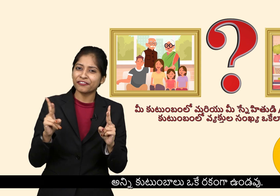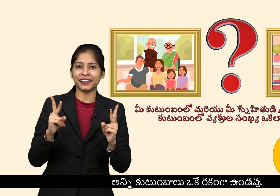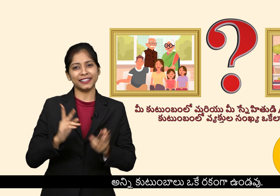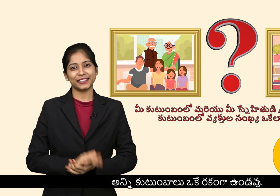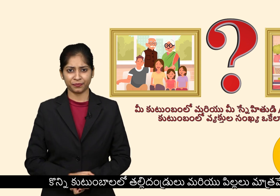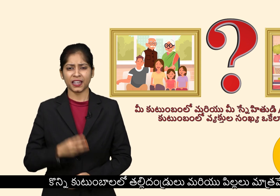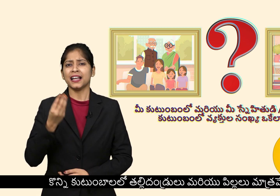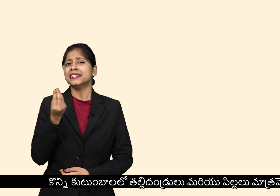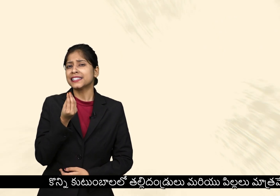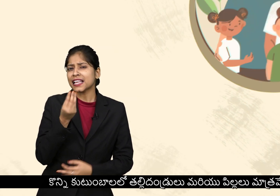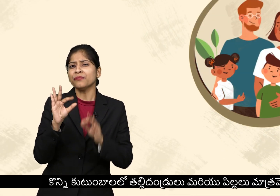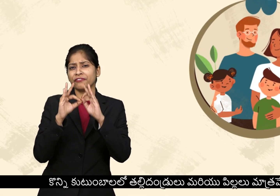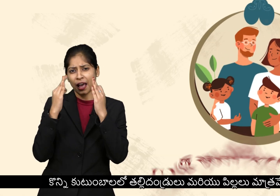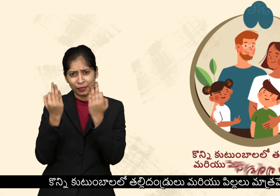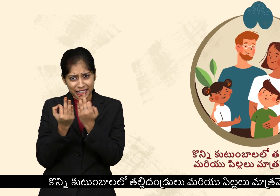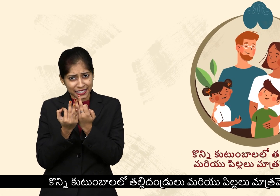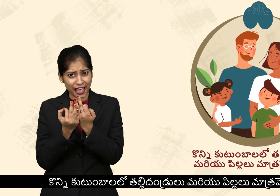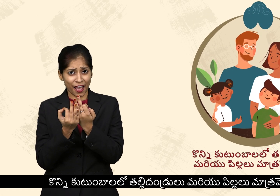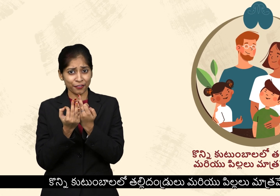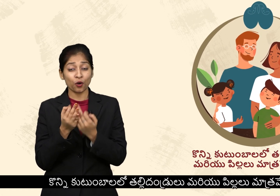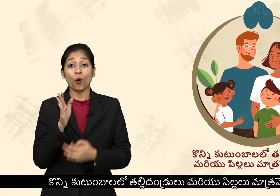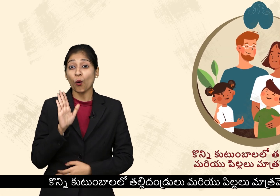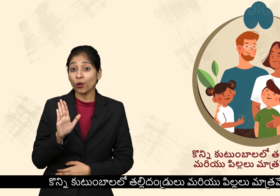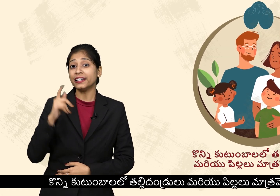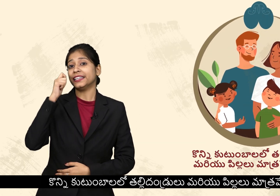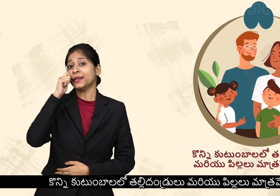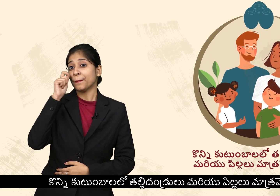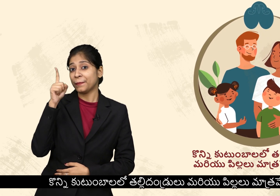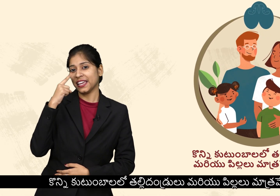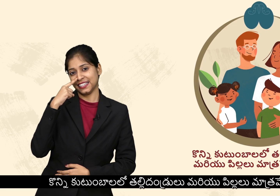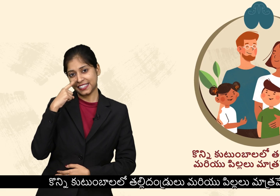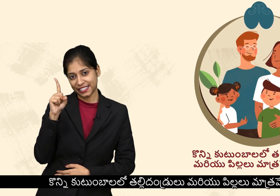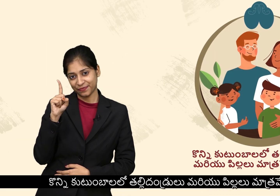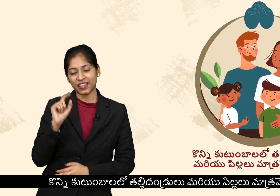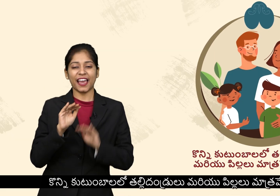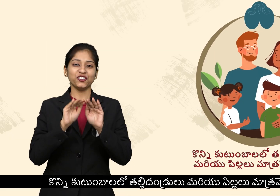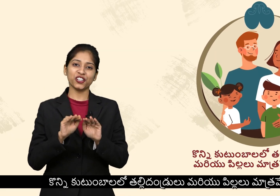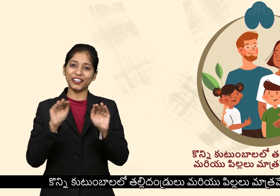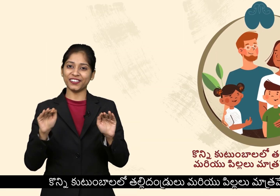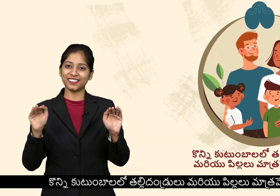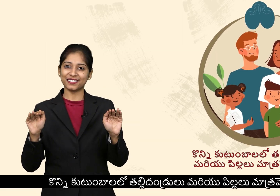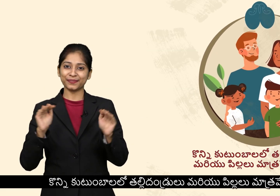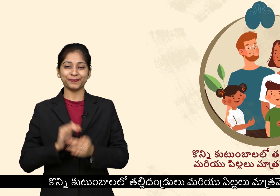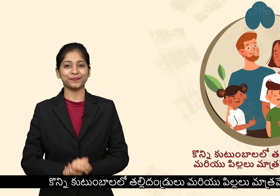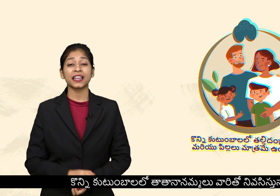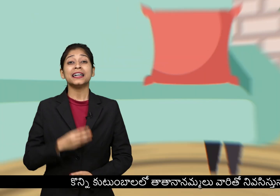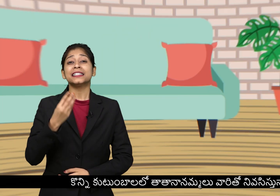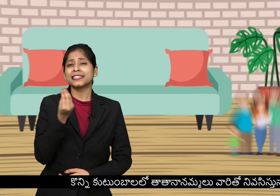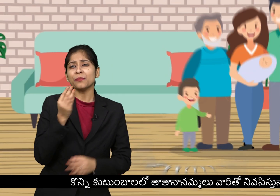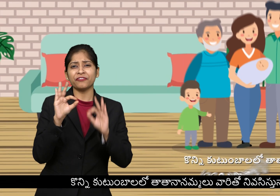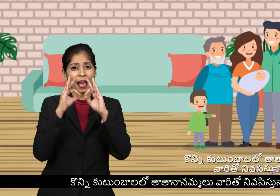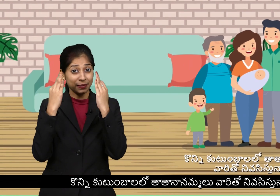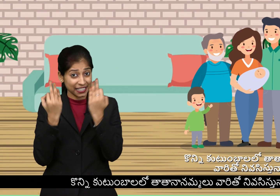ఉండవు. కొన్ని కుటుంబాలలో తల్లిదండ్రులు మరియు పిల్లలు మాత్రమే ఉంటారు.